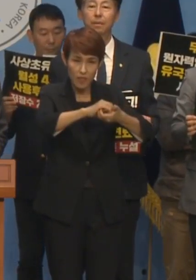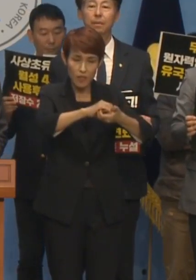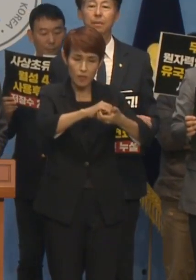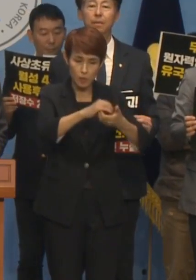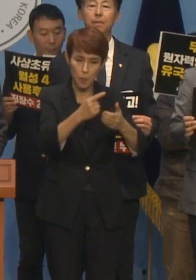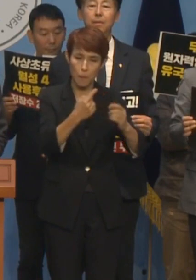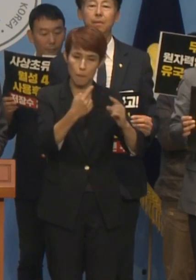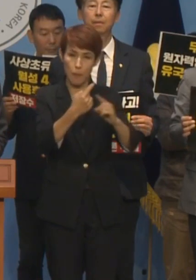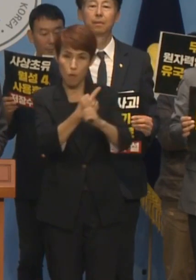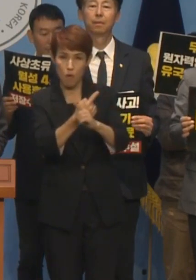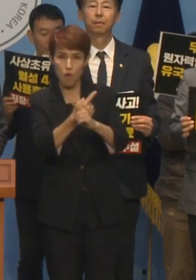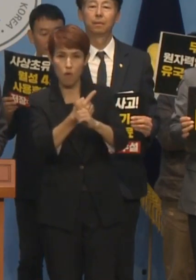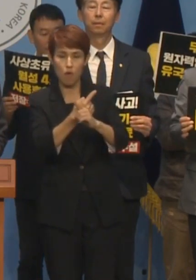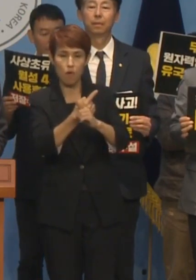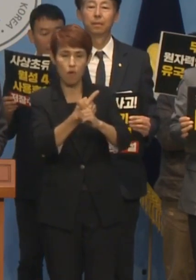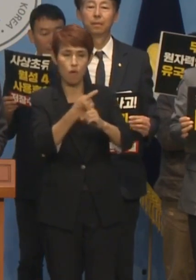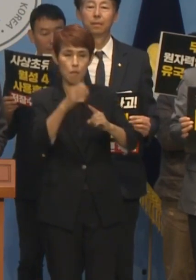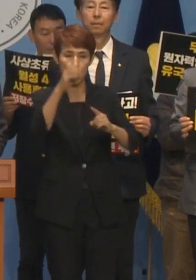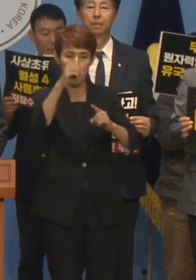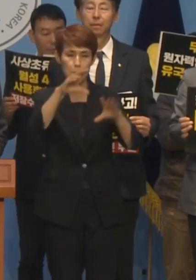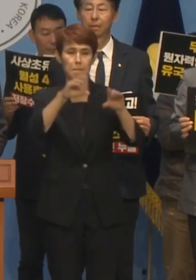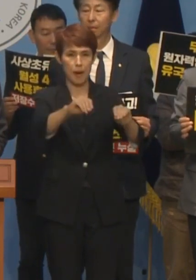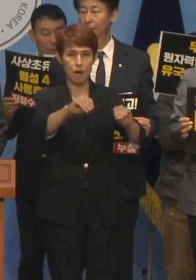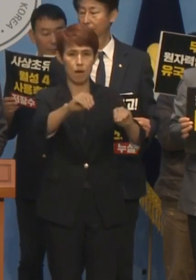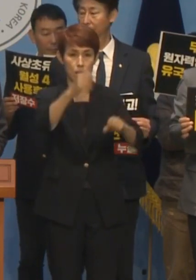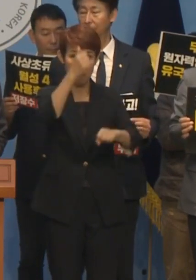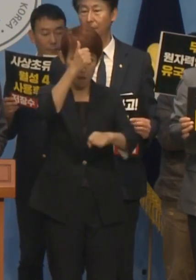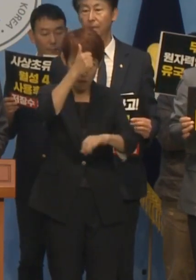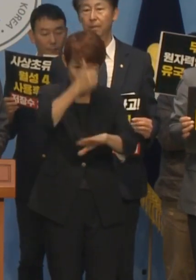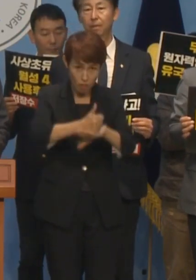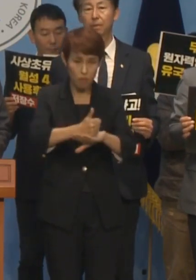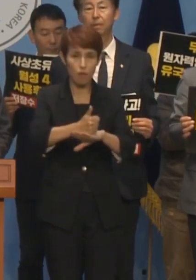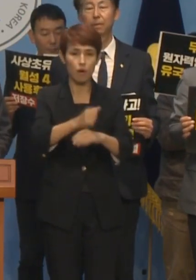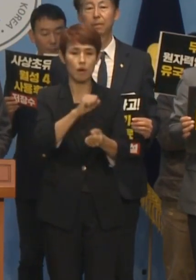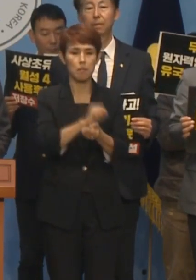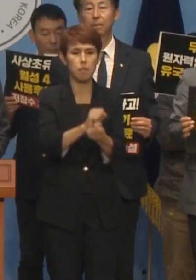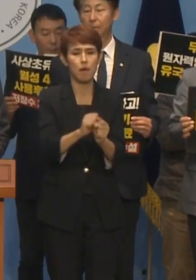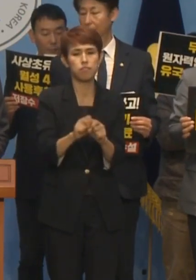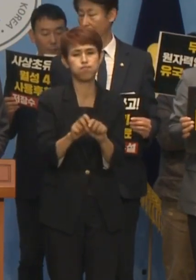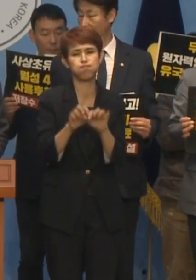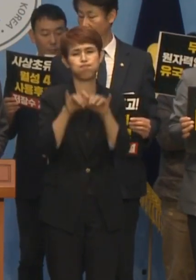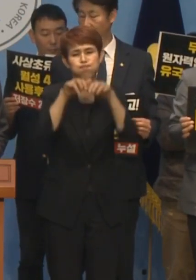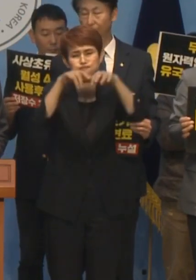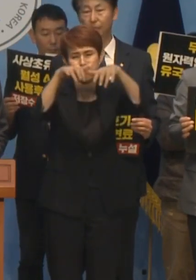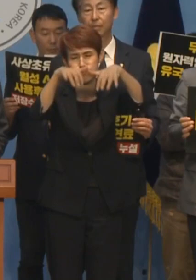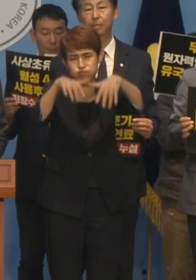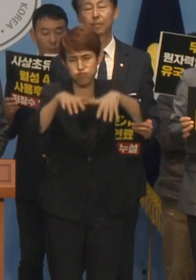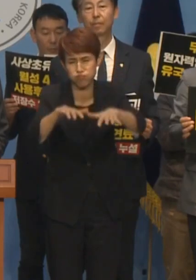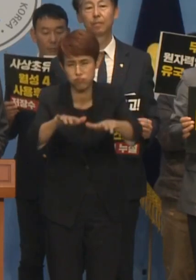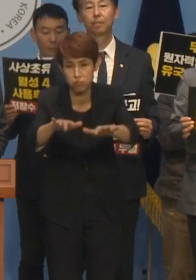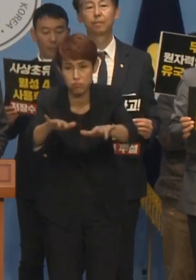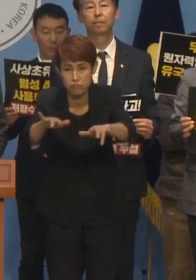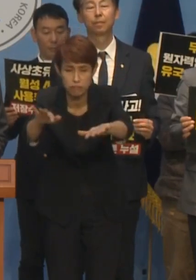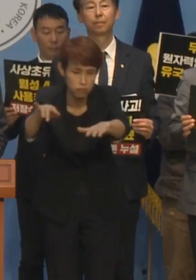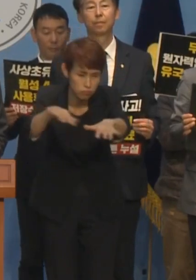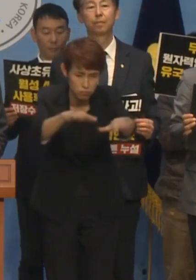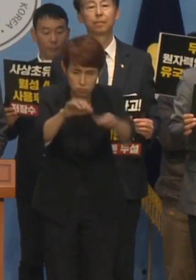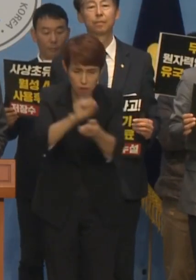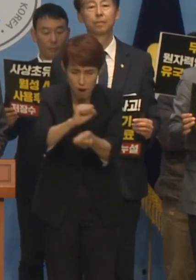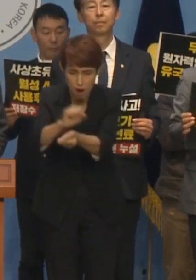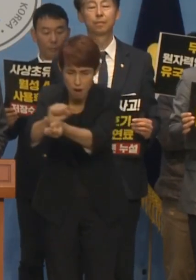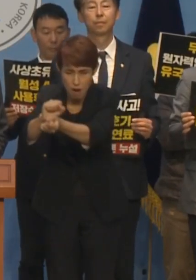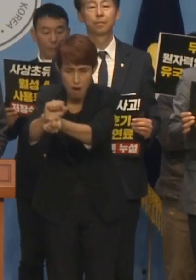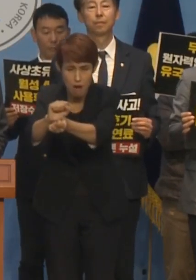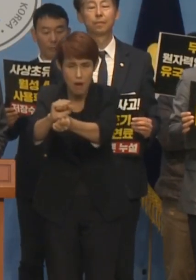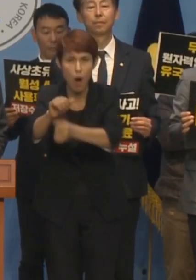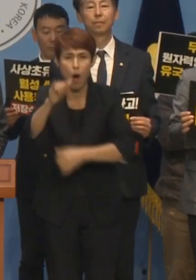변경해서 경보를 꺼놓았고 결국 오염수가 넘치고 흘러나가서 지하 오염이 심해졌다는 지적에